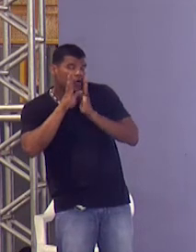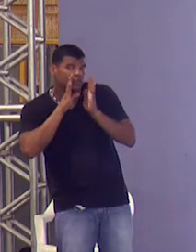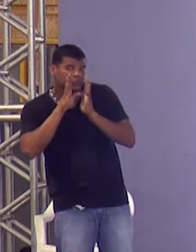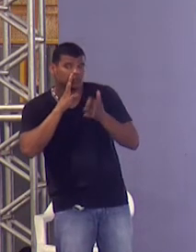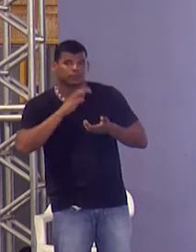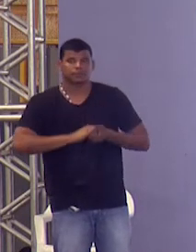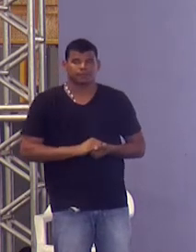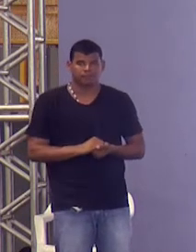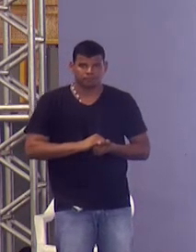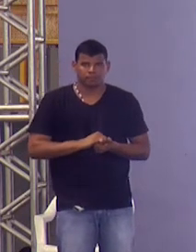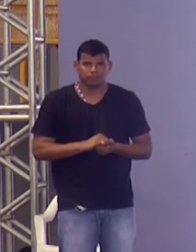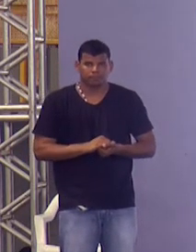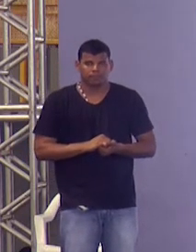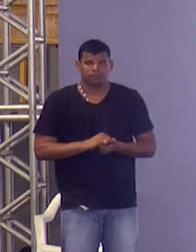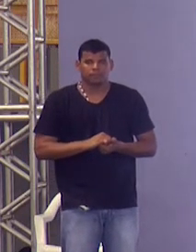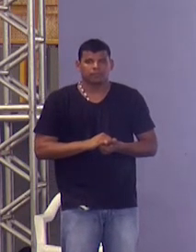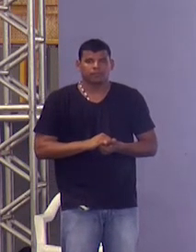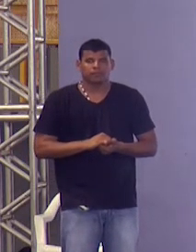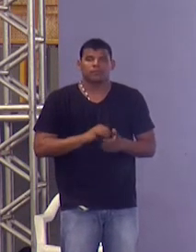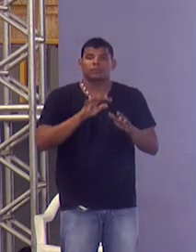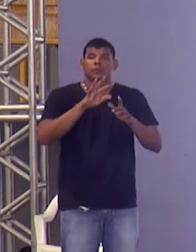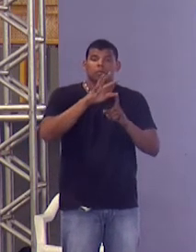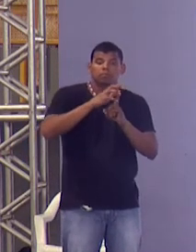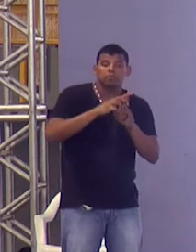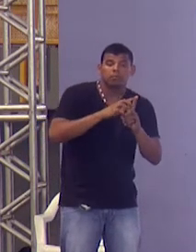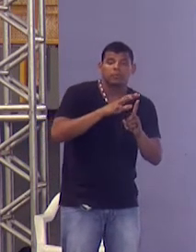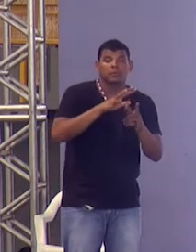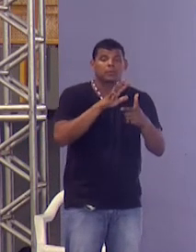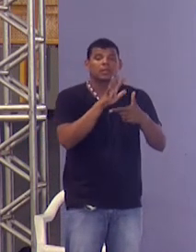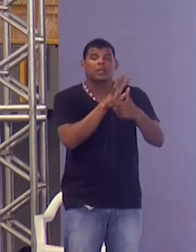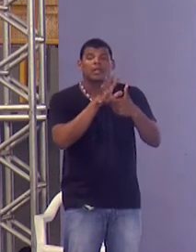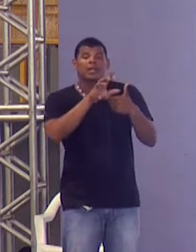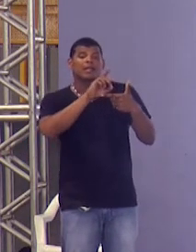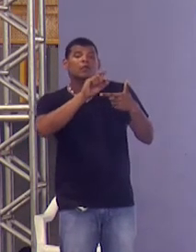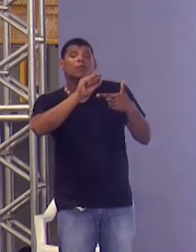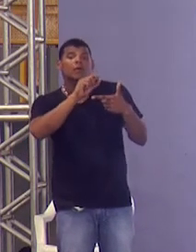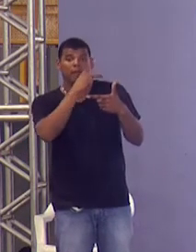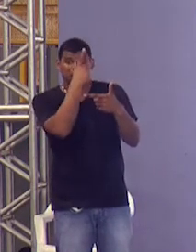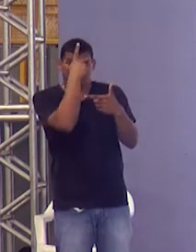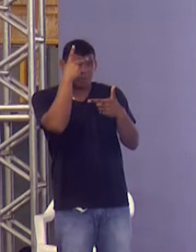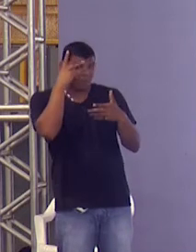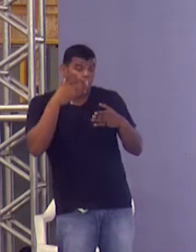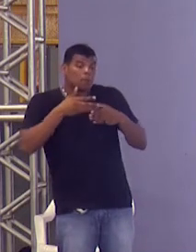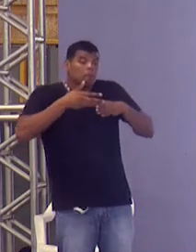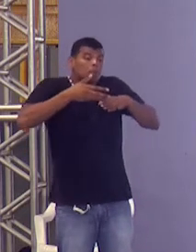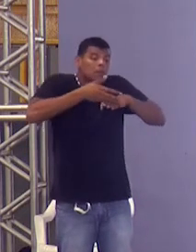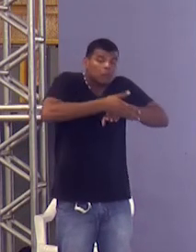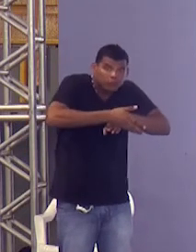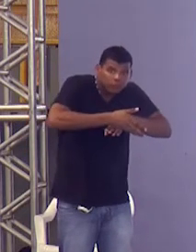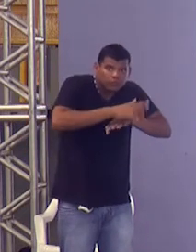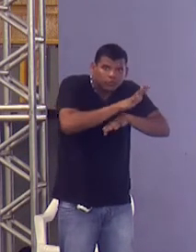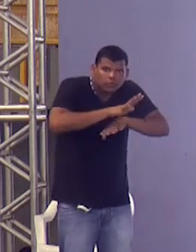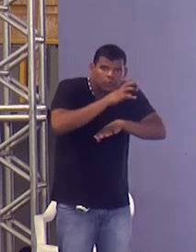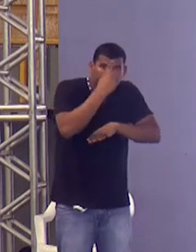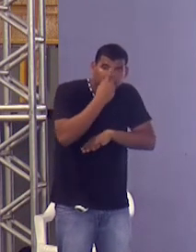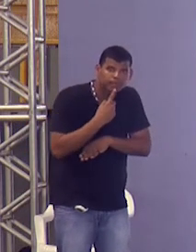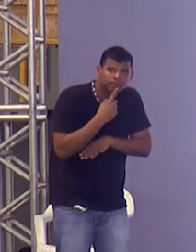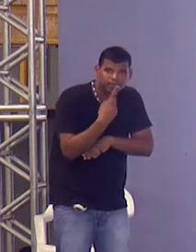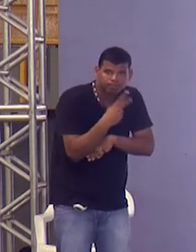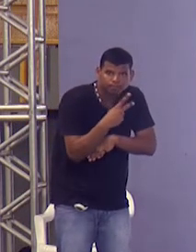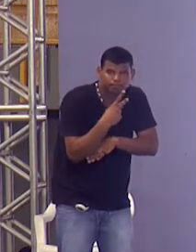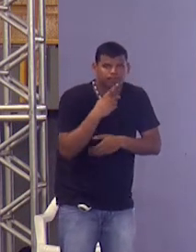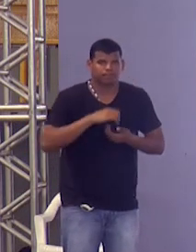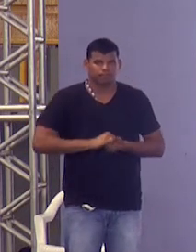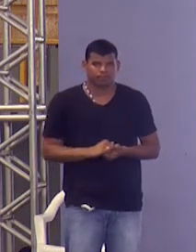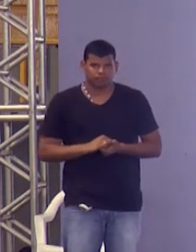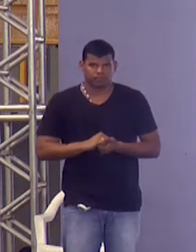de admiradores dele. E o denominador é o número de pessoas que visitam seu perfil.